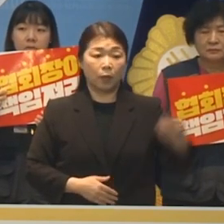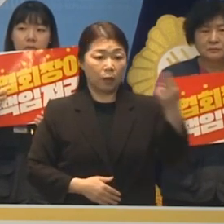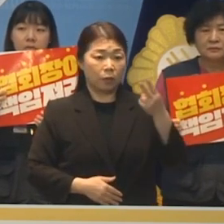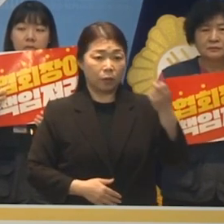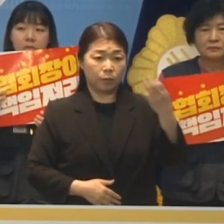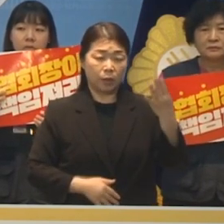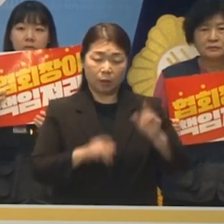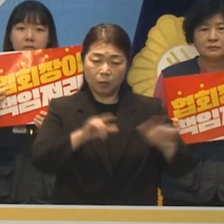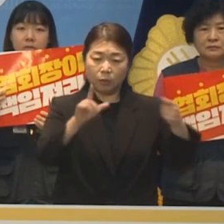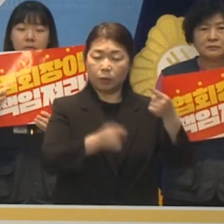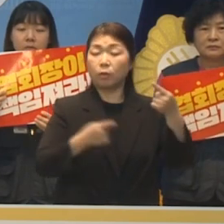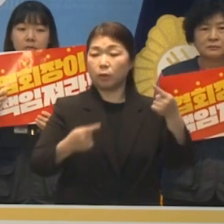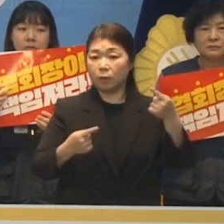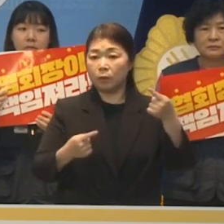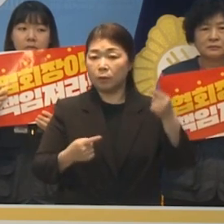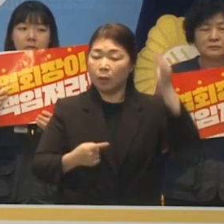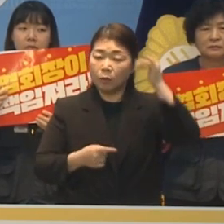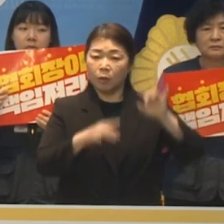2024년 1월 1일